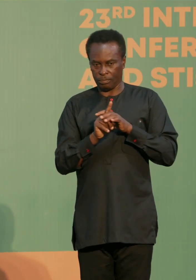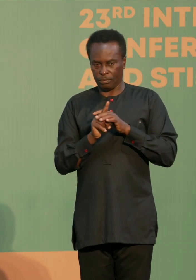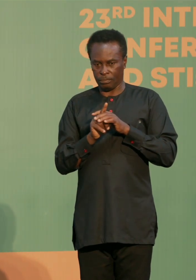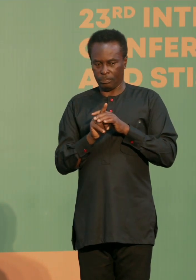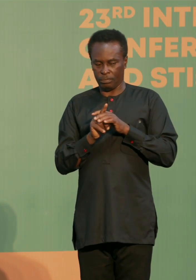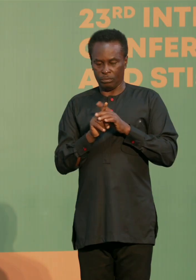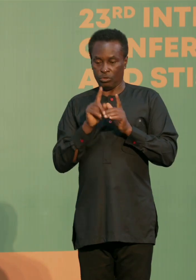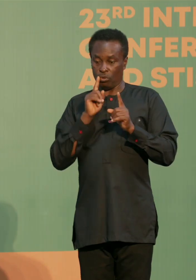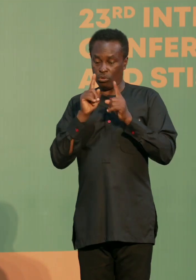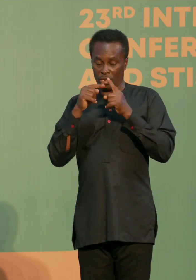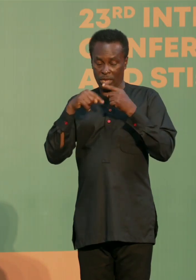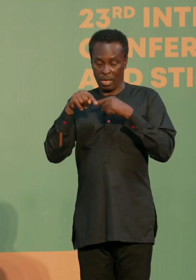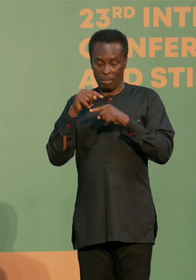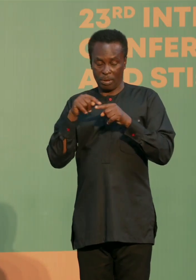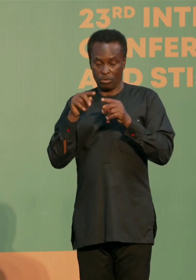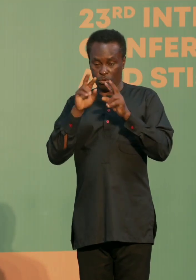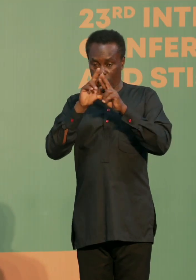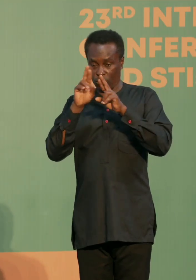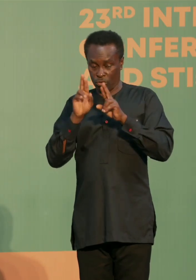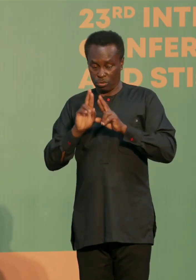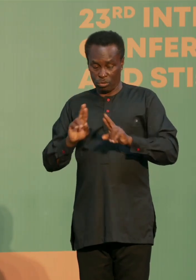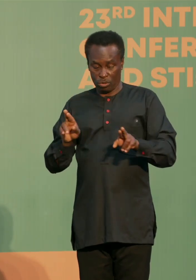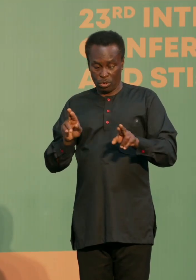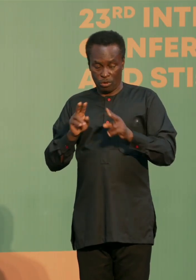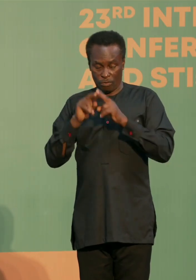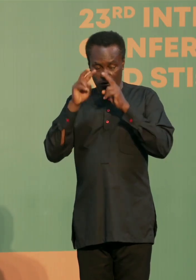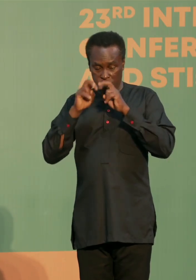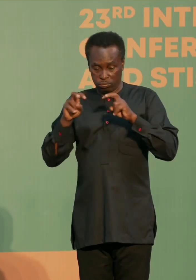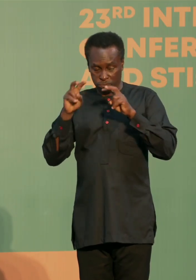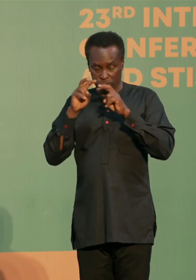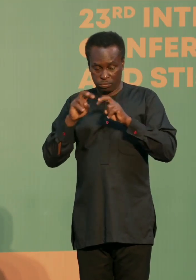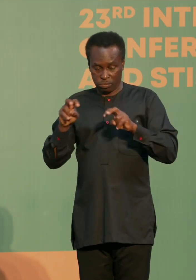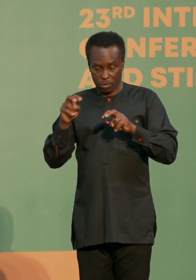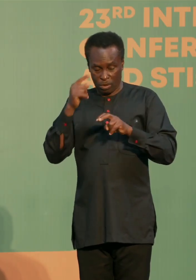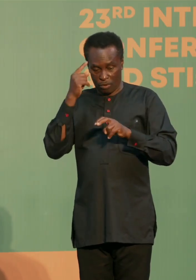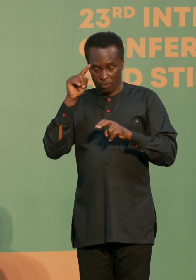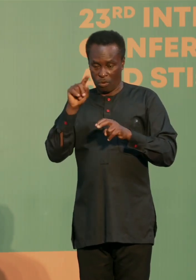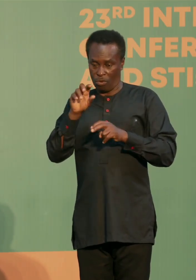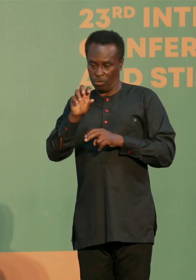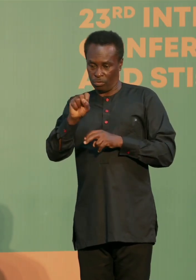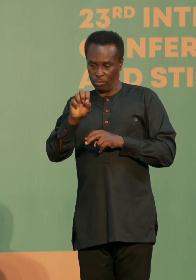En ce qui concerne les résultats des analyses sérologiques,